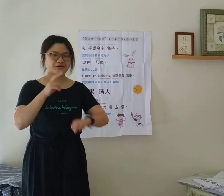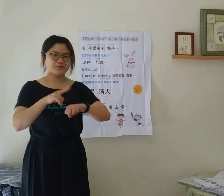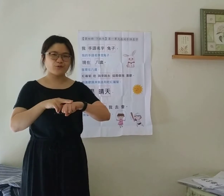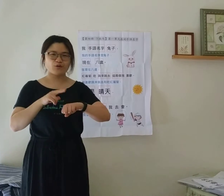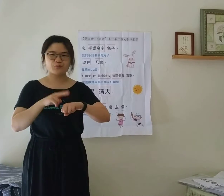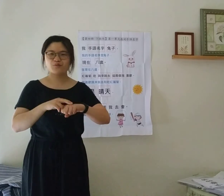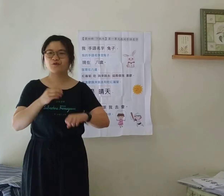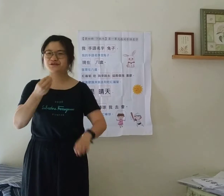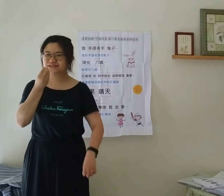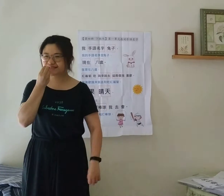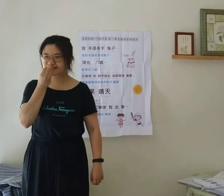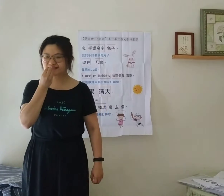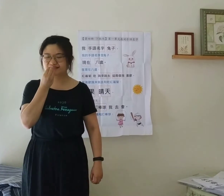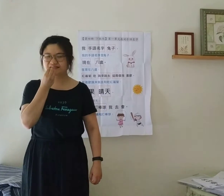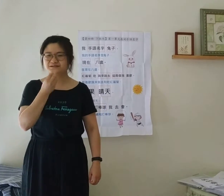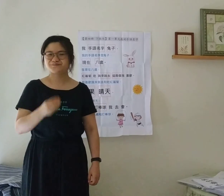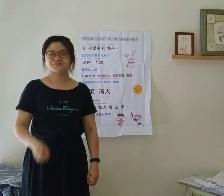萝卜吃，